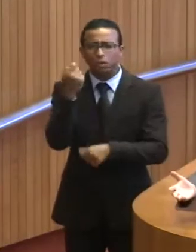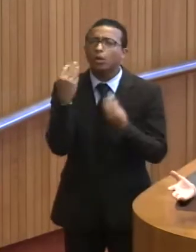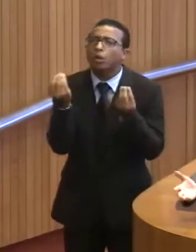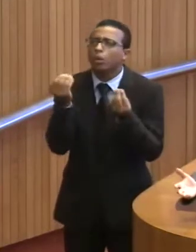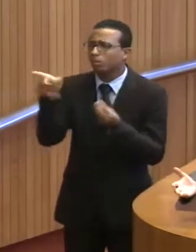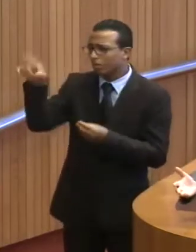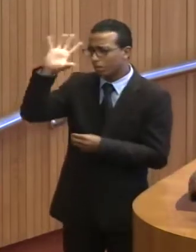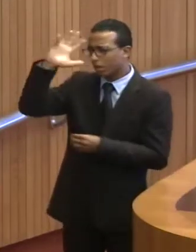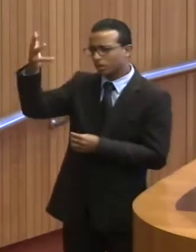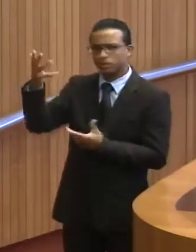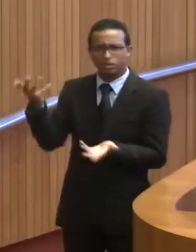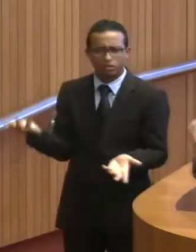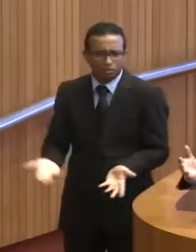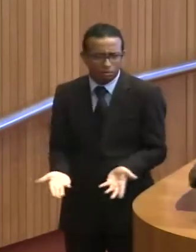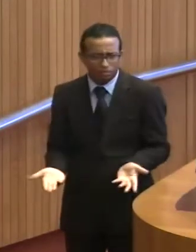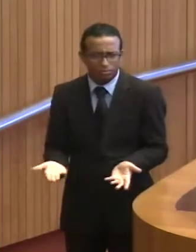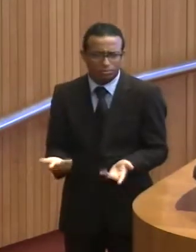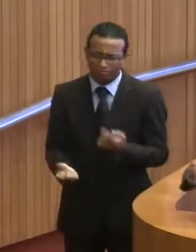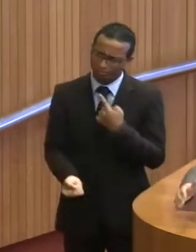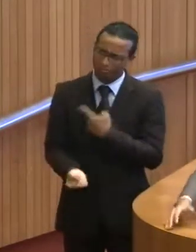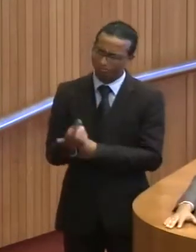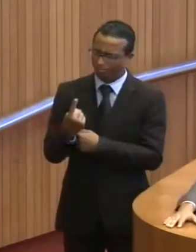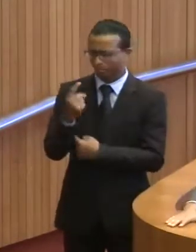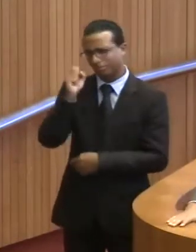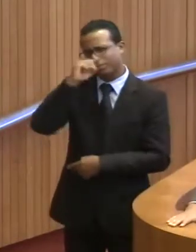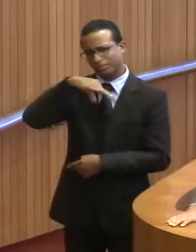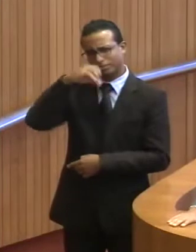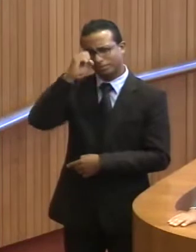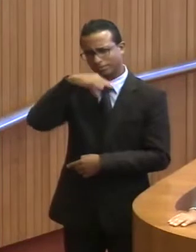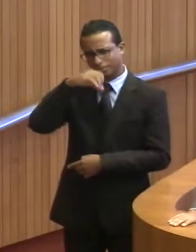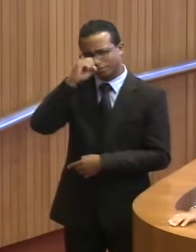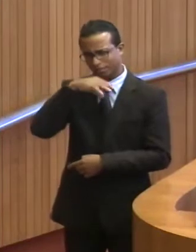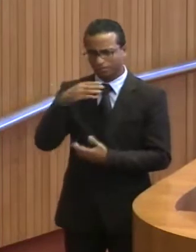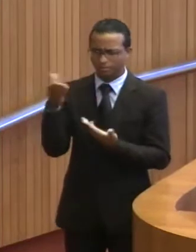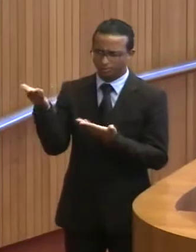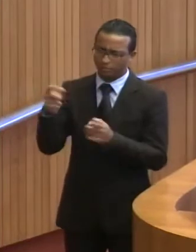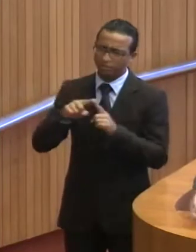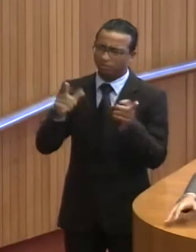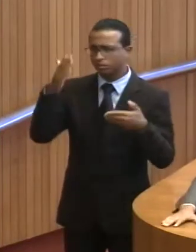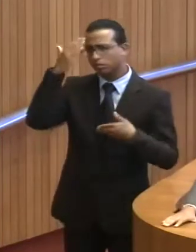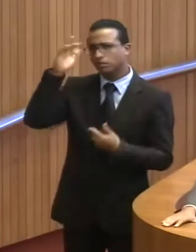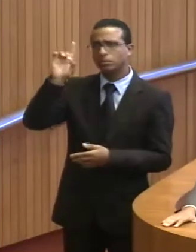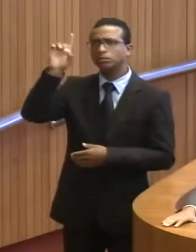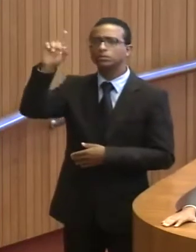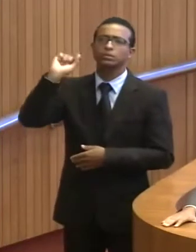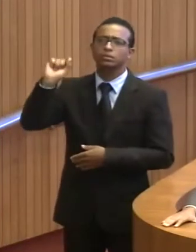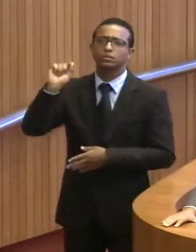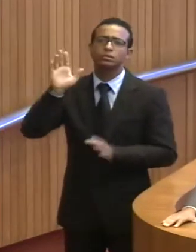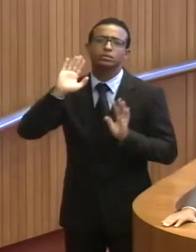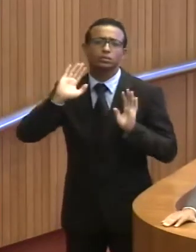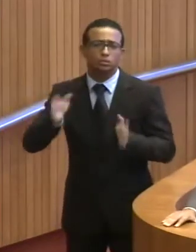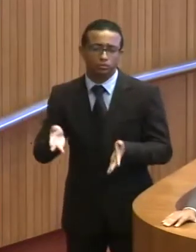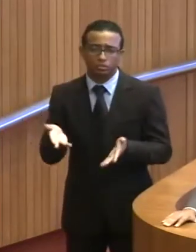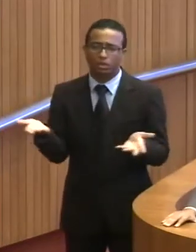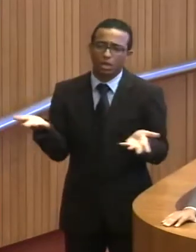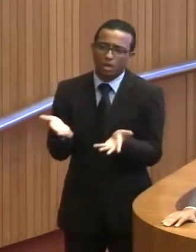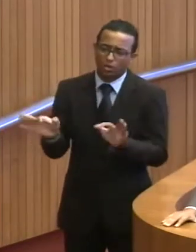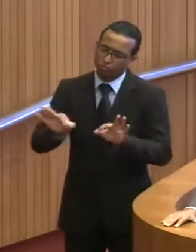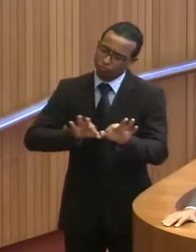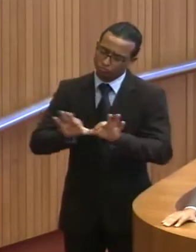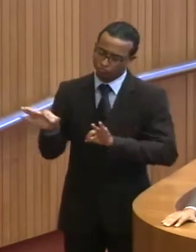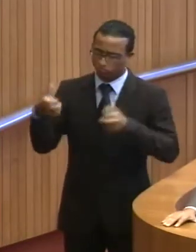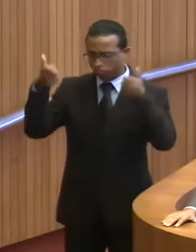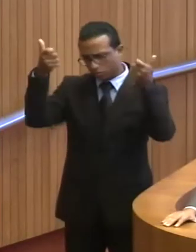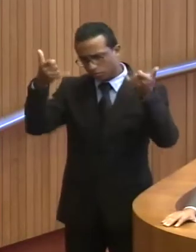que essa decisão apareceu? Foi uma coisa absolutamente absurda, mas, graças a Deus, ela está sendo